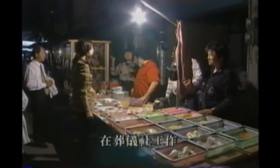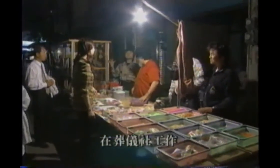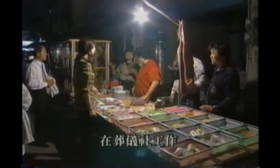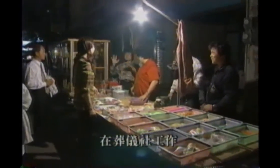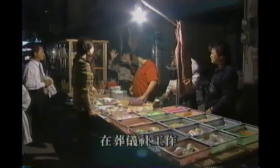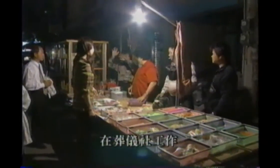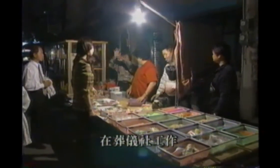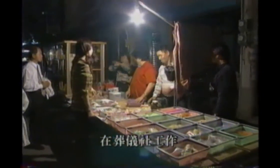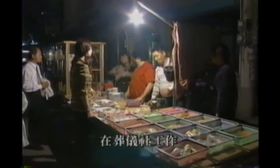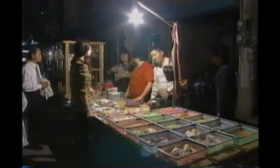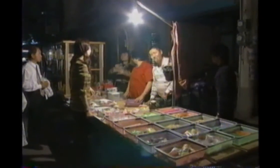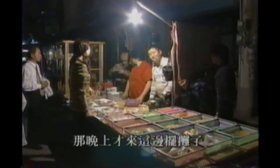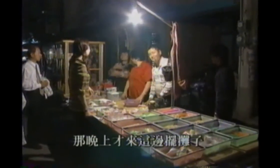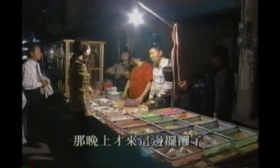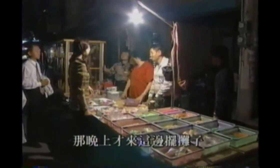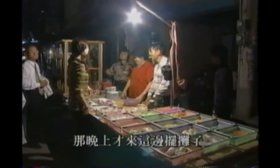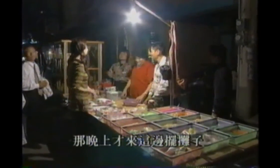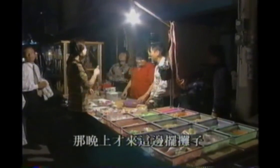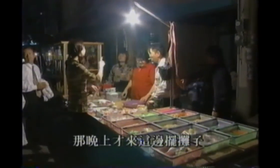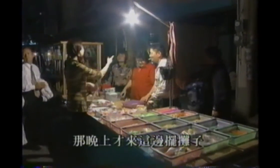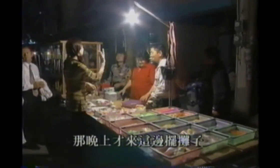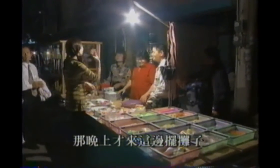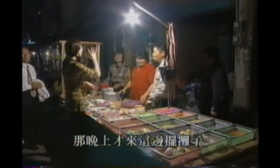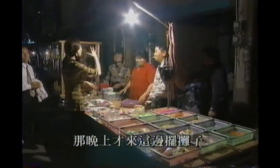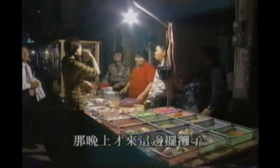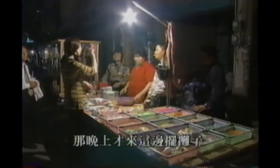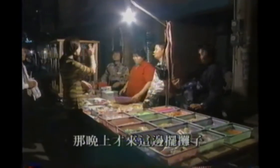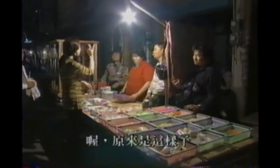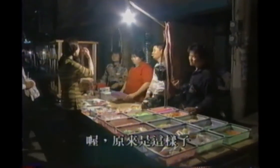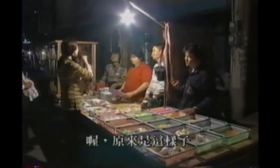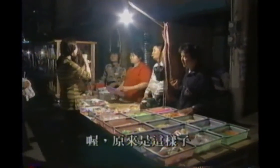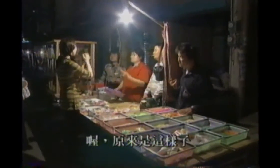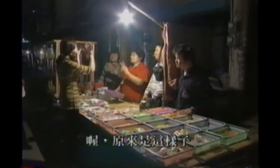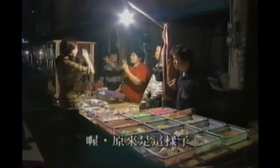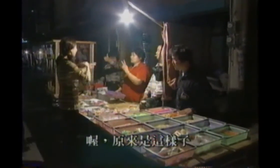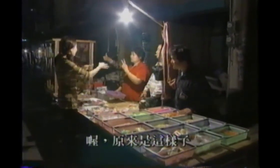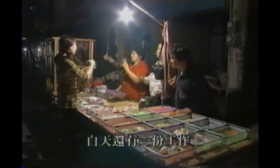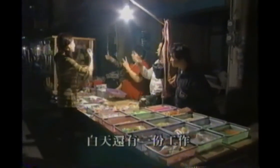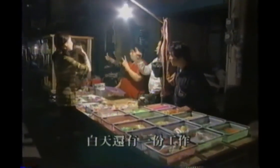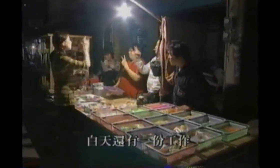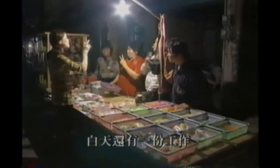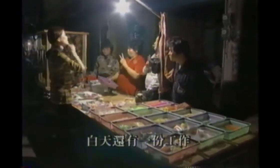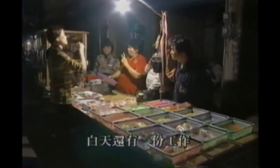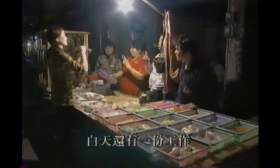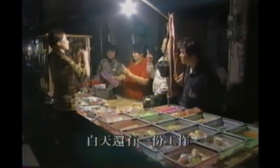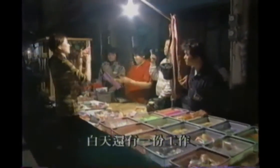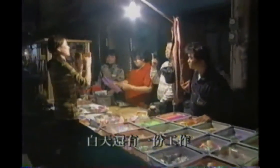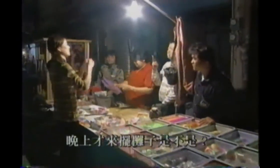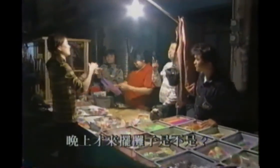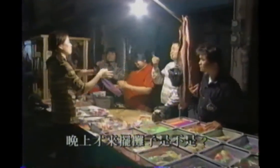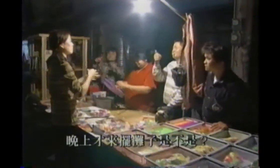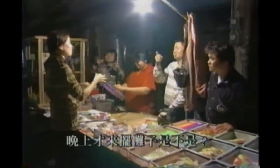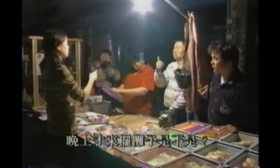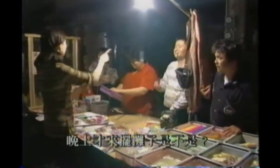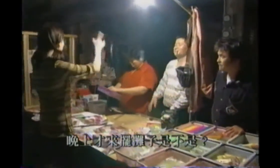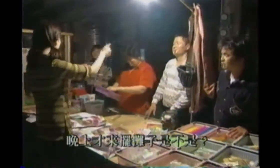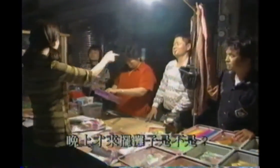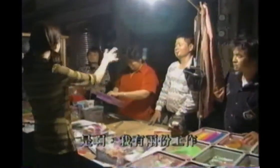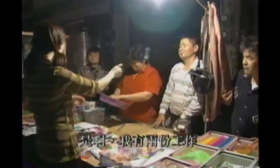作。那晚上才来这边摆摊子。 哦，原来是这样子，白天还有一份工作。 是啊，我 上来摆摊子。